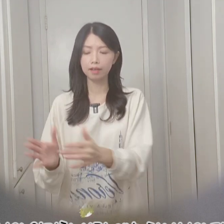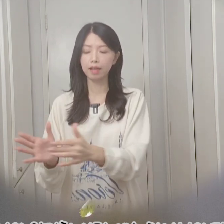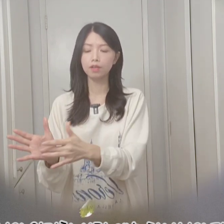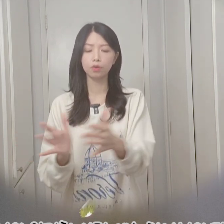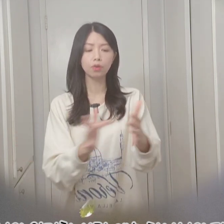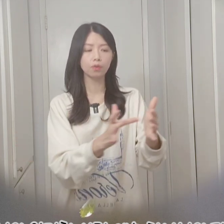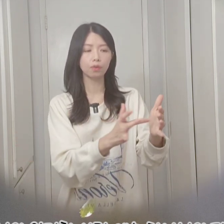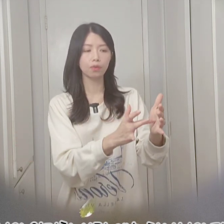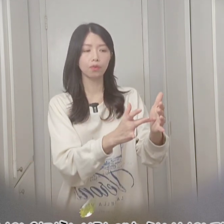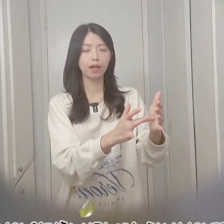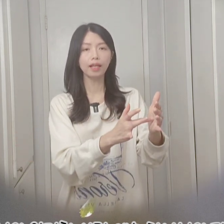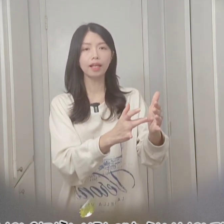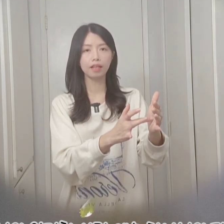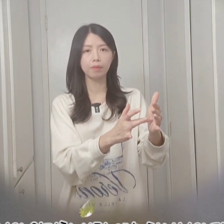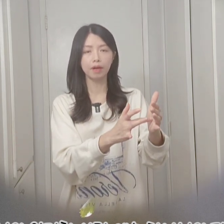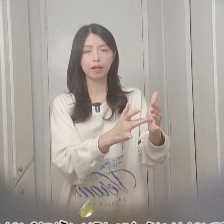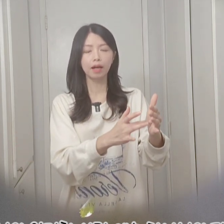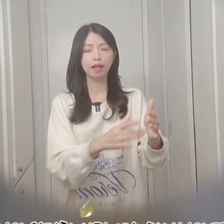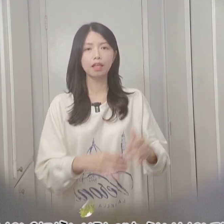은혜, 예수